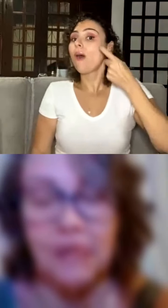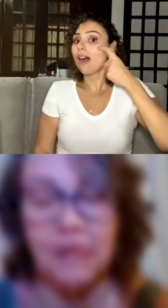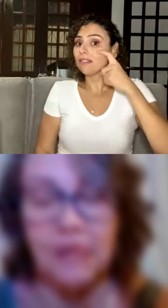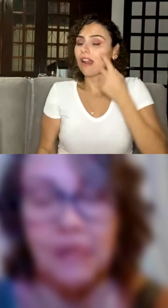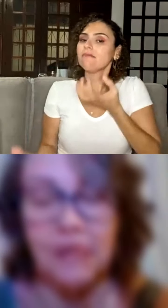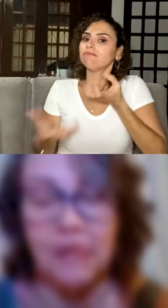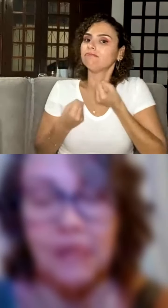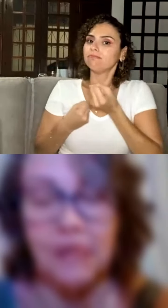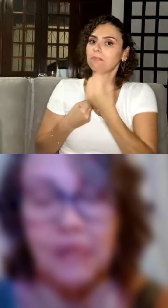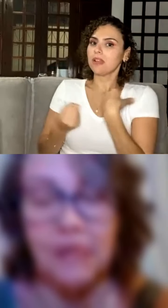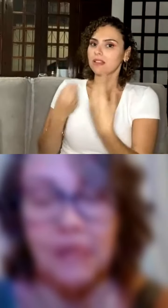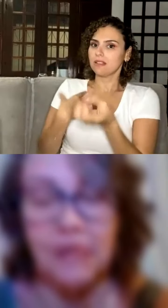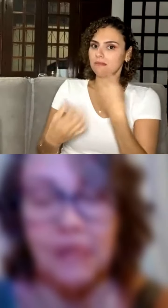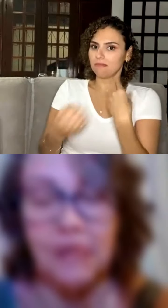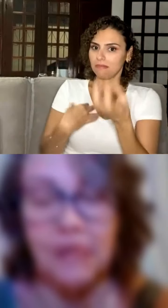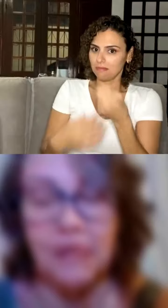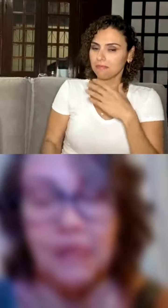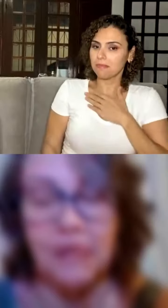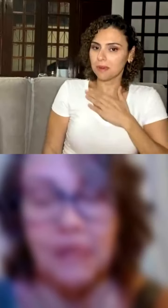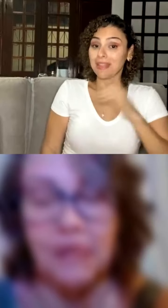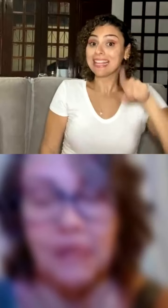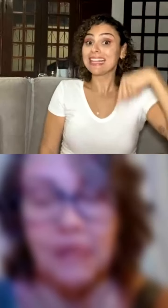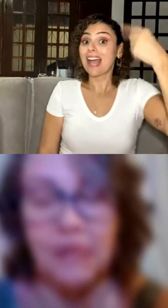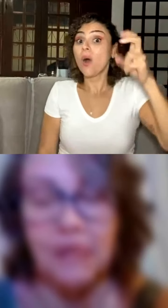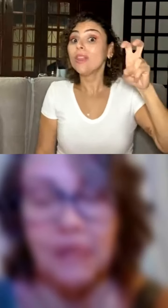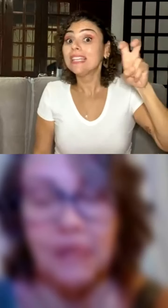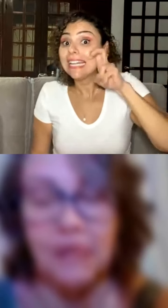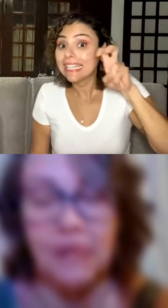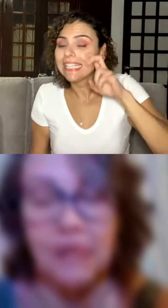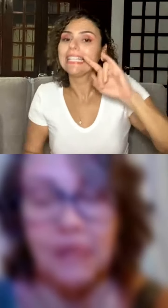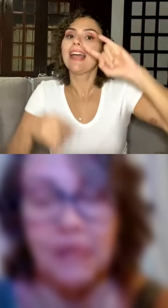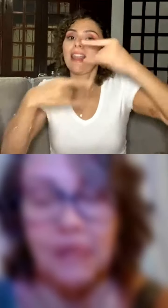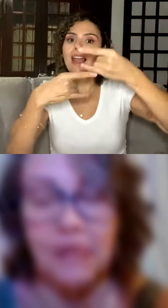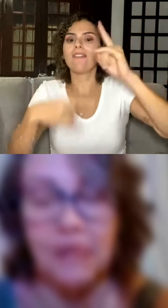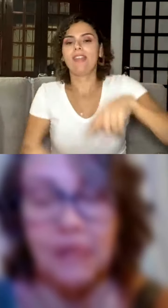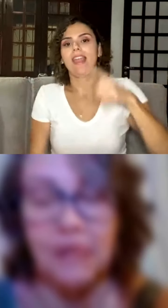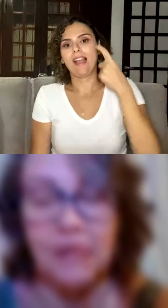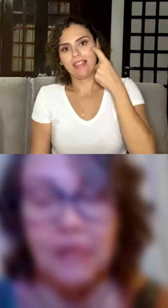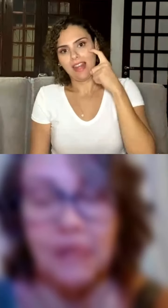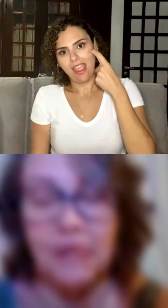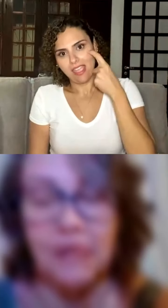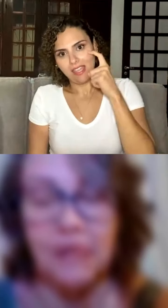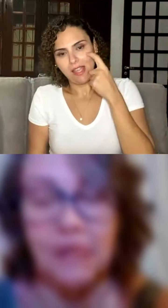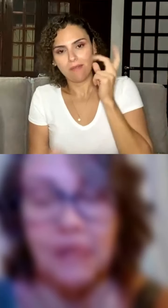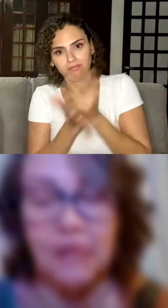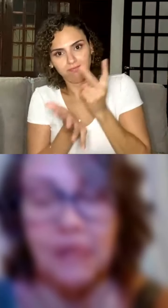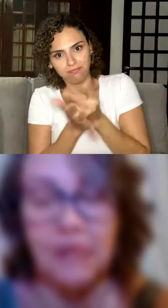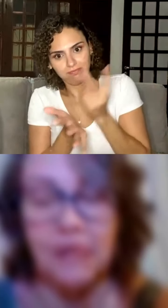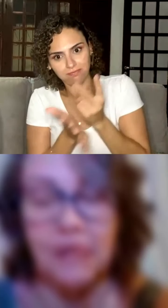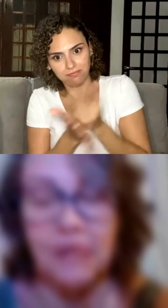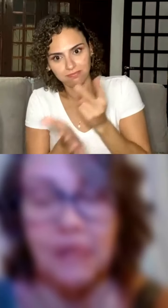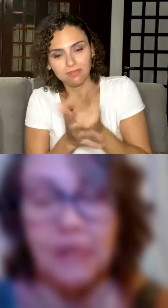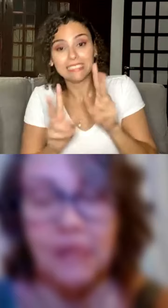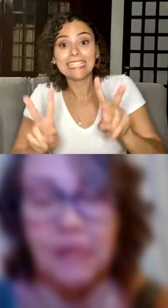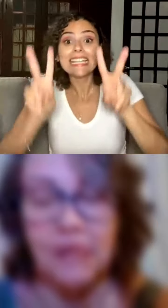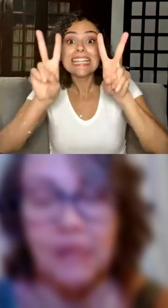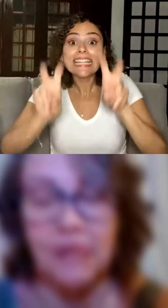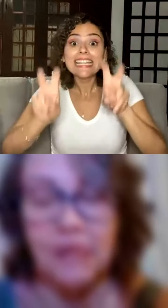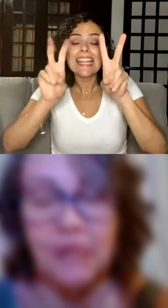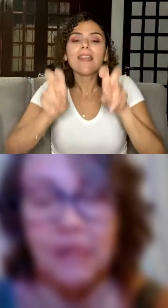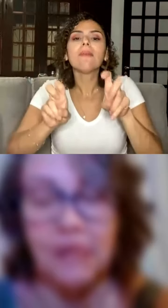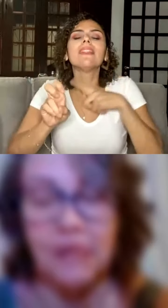e que na quinta que vem, aí vai ser comigo. E nós vamos falar sobre